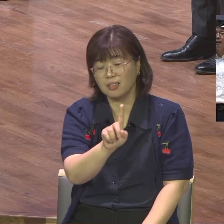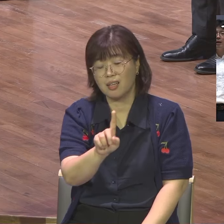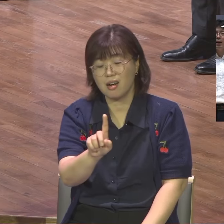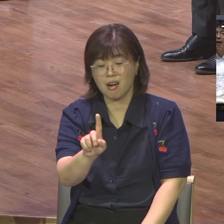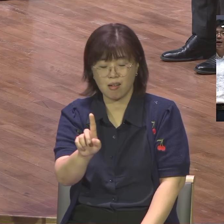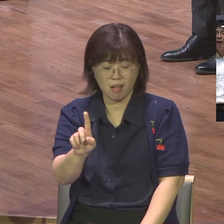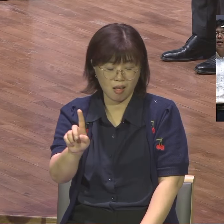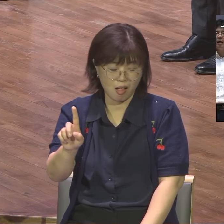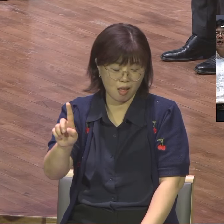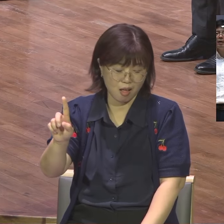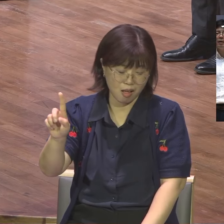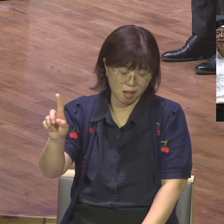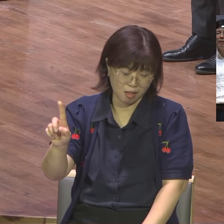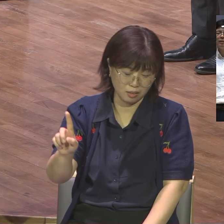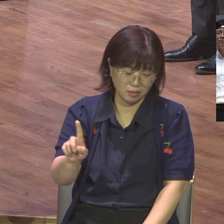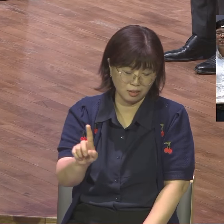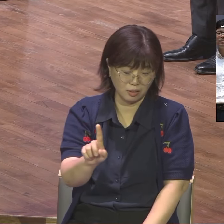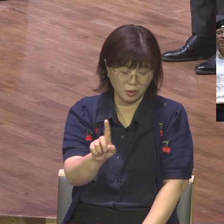노래하나